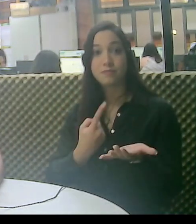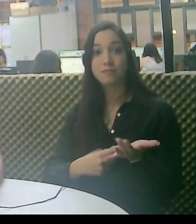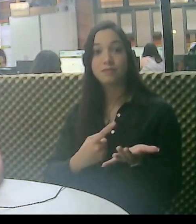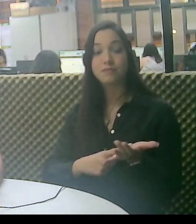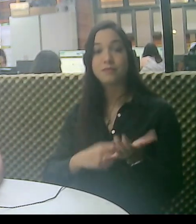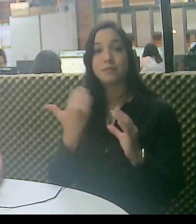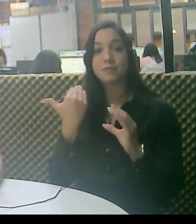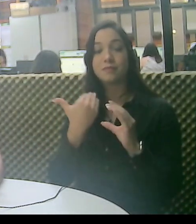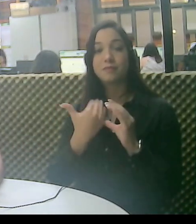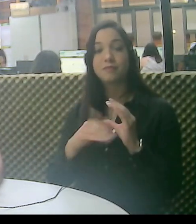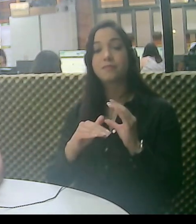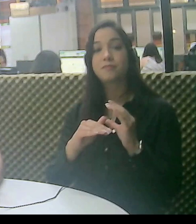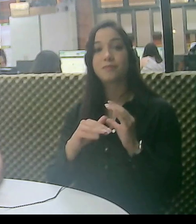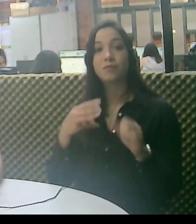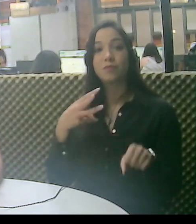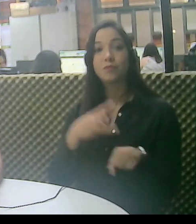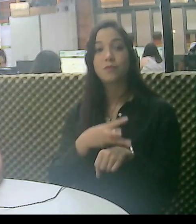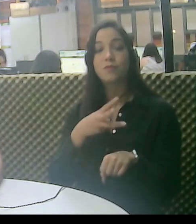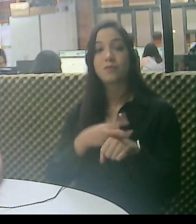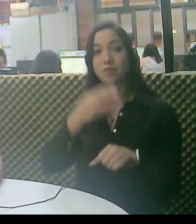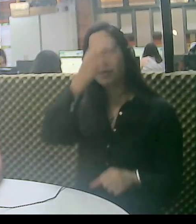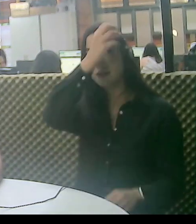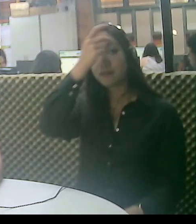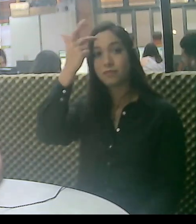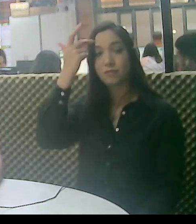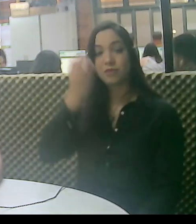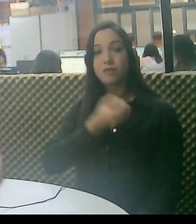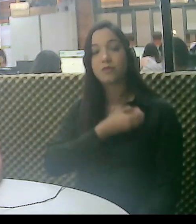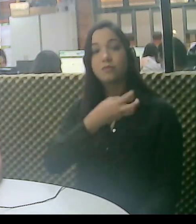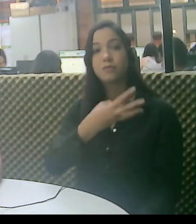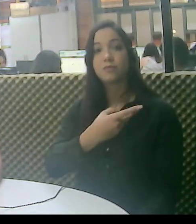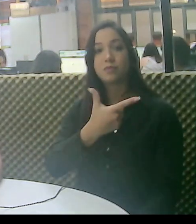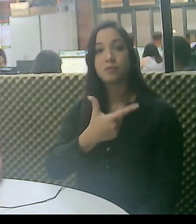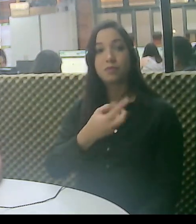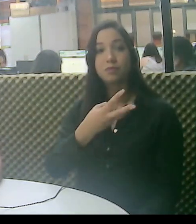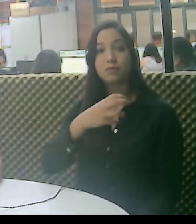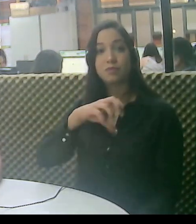só mandar uma mensagem para o WhatsApp da Prefeitura pelo número